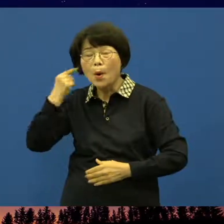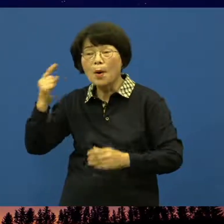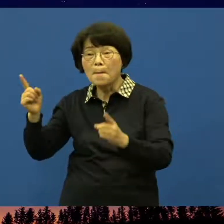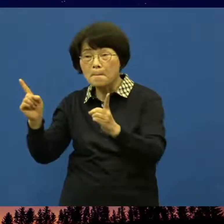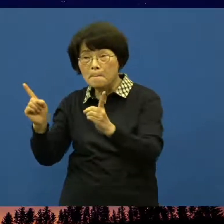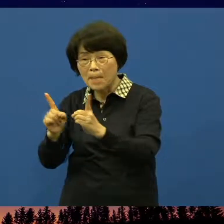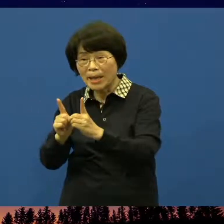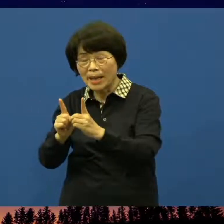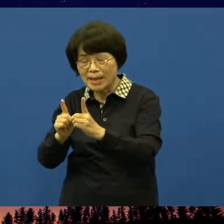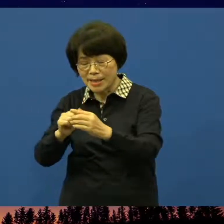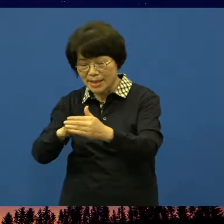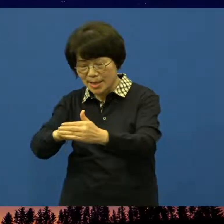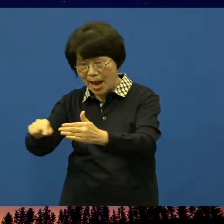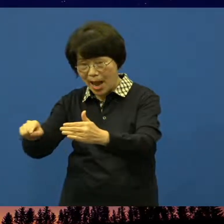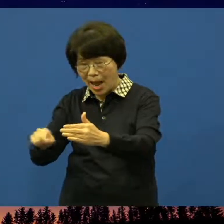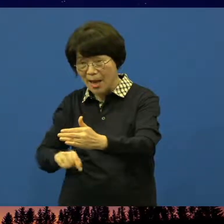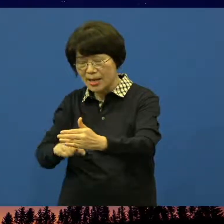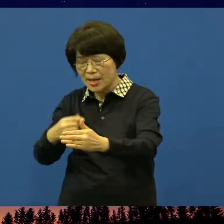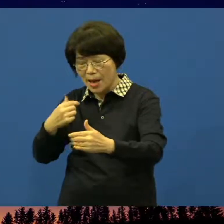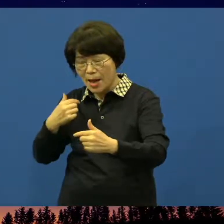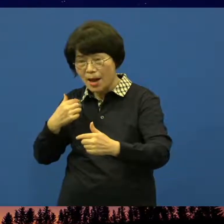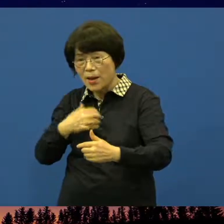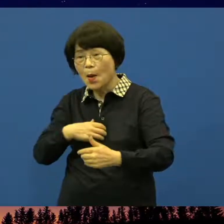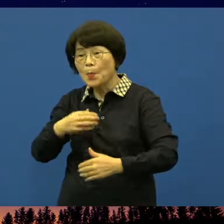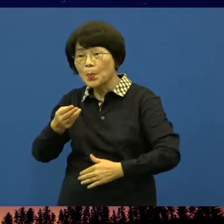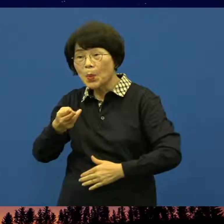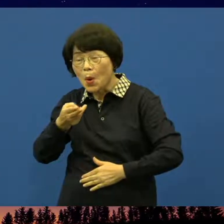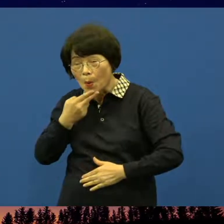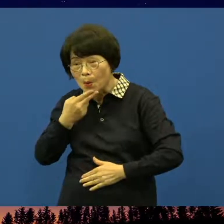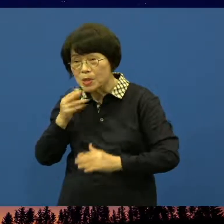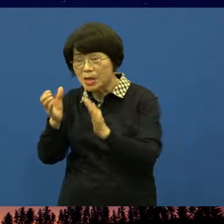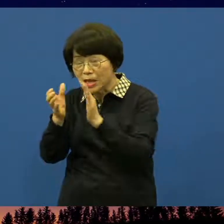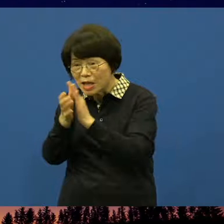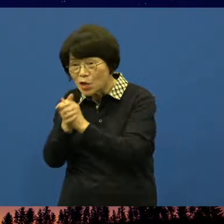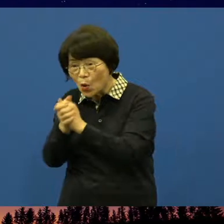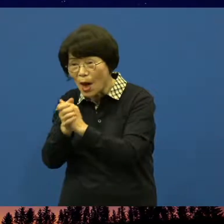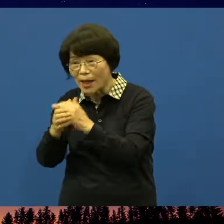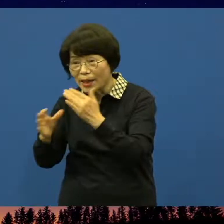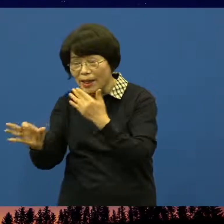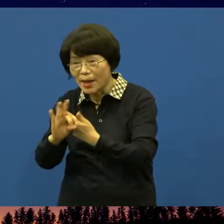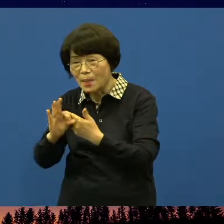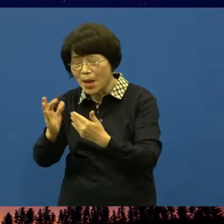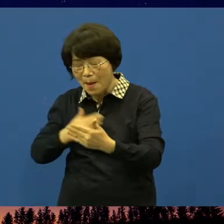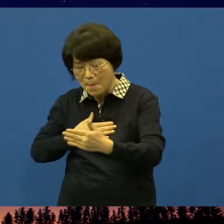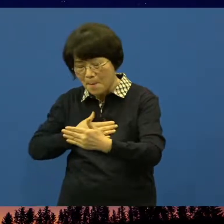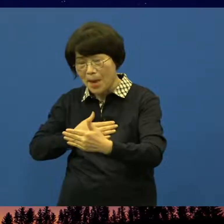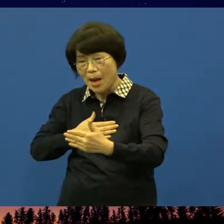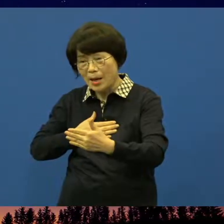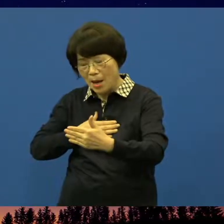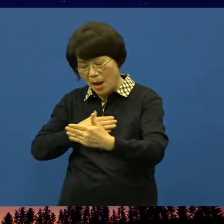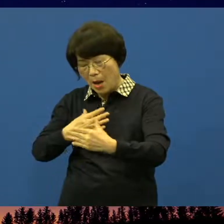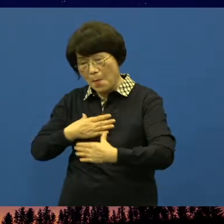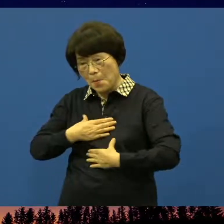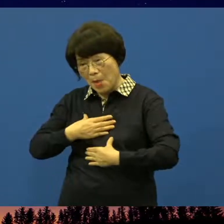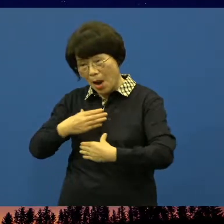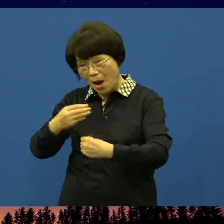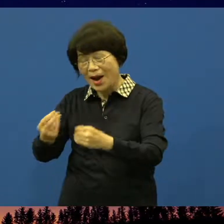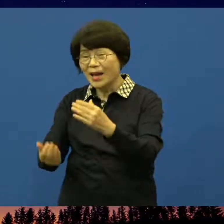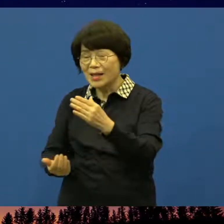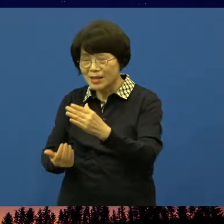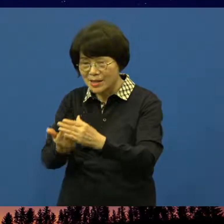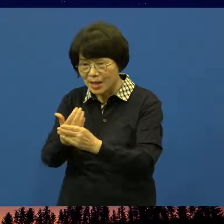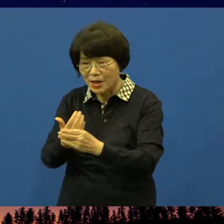하지 않고 하나님께 그 염려의 자리에 기도를 세팅해버리면 내 안에 평안이 몰려오고, 그 평안이 그냥 평안이